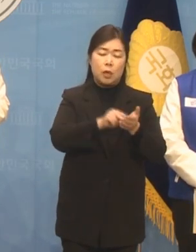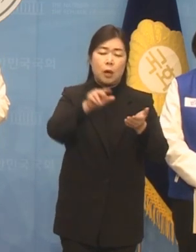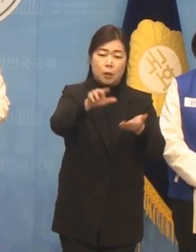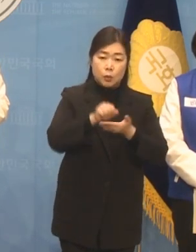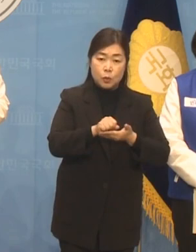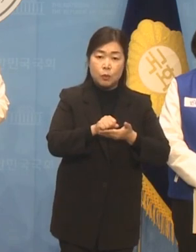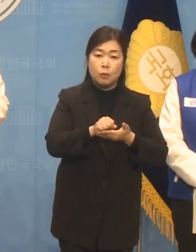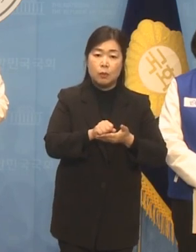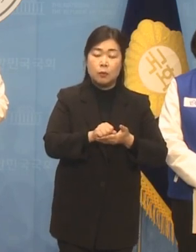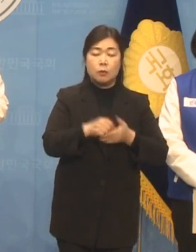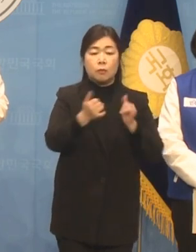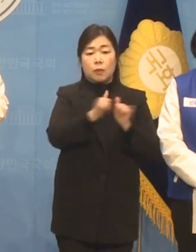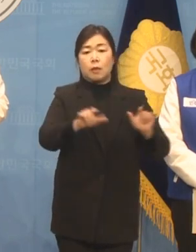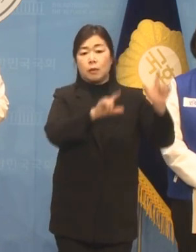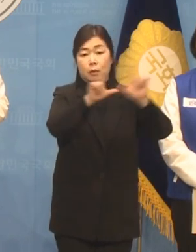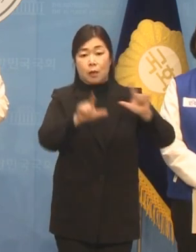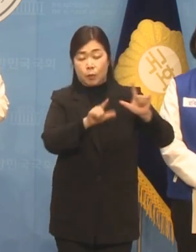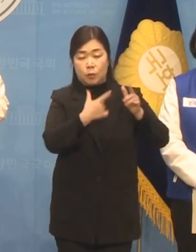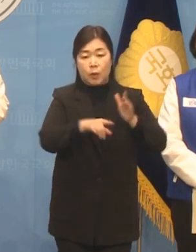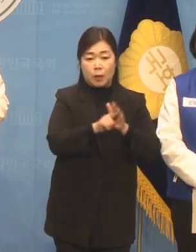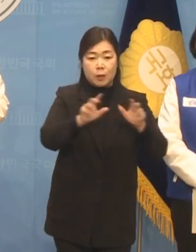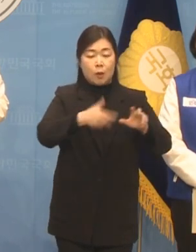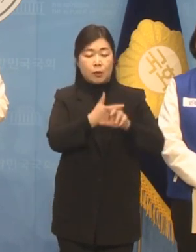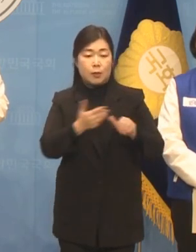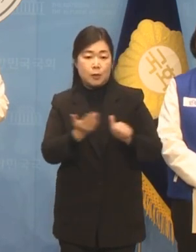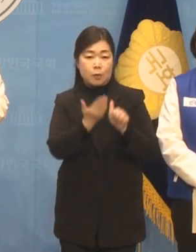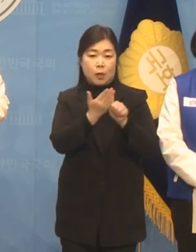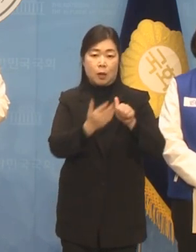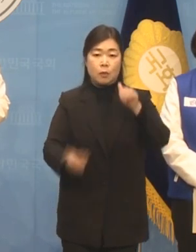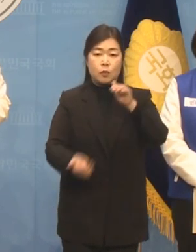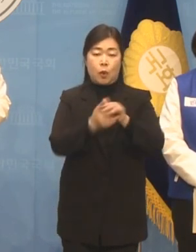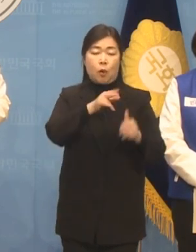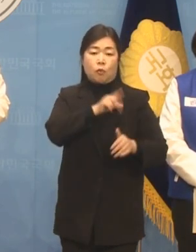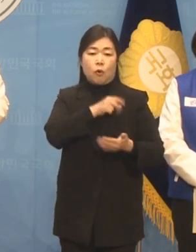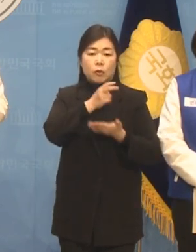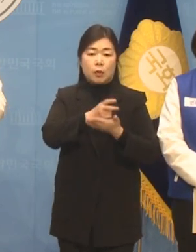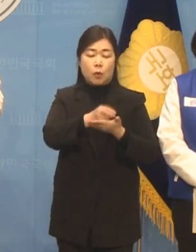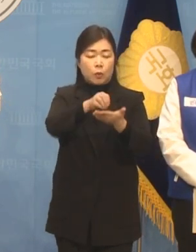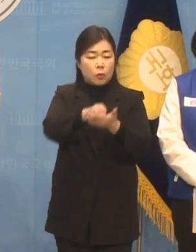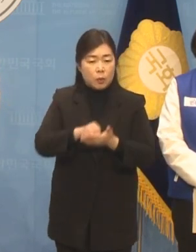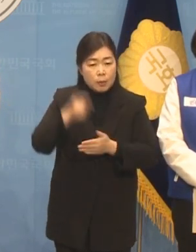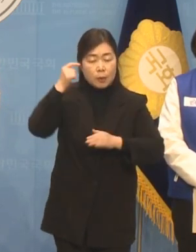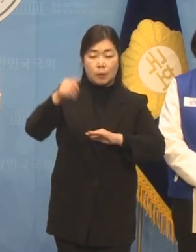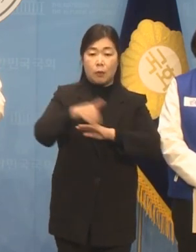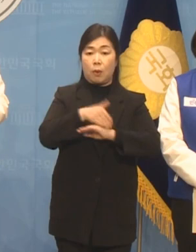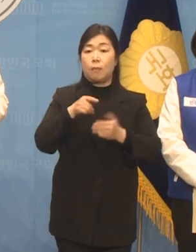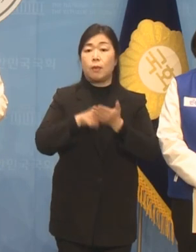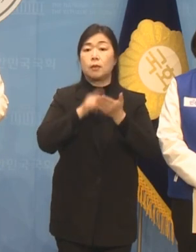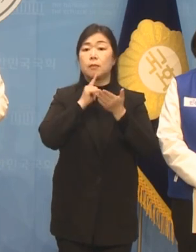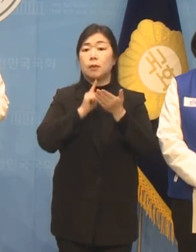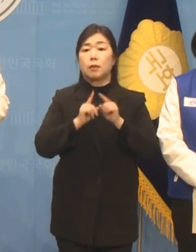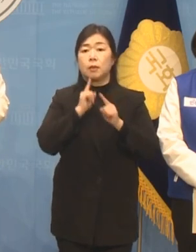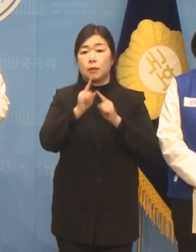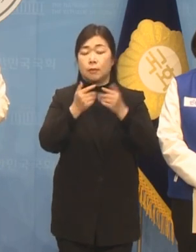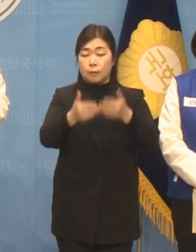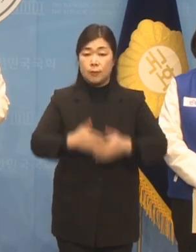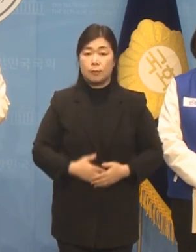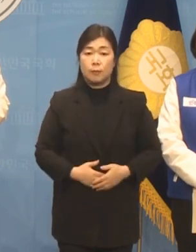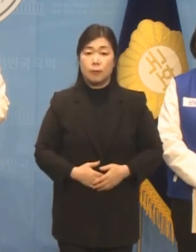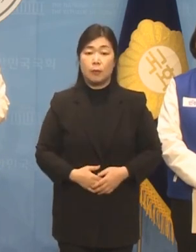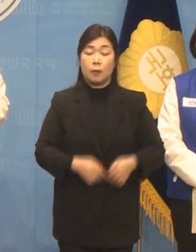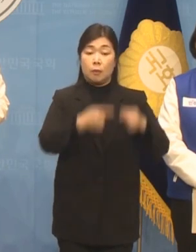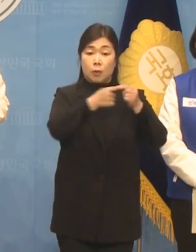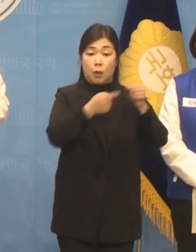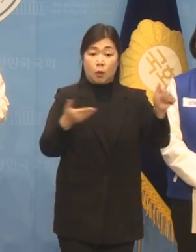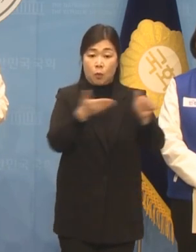위해서 민생 혁신 성장 그런 최고위원 제도를 도입하는 것들을 지금 제안할 예정입니다. 그래서 먼저 첫 번째 공급망